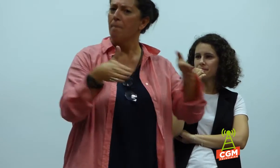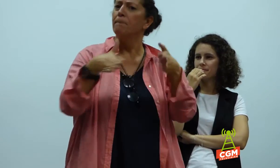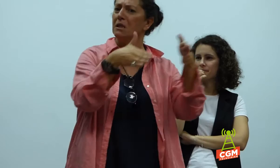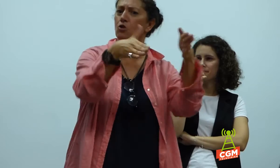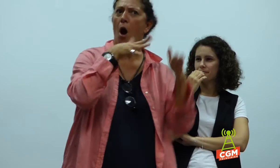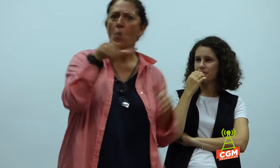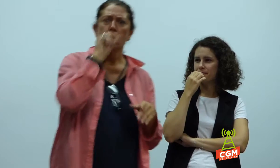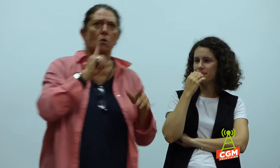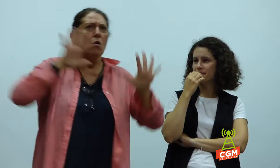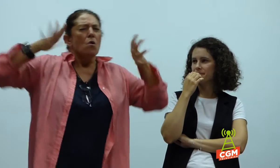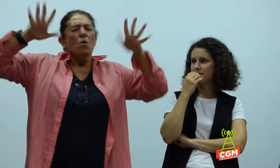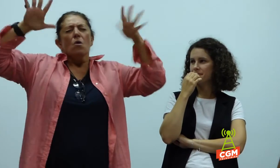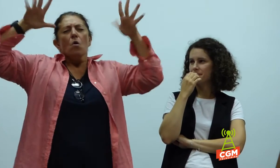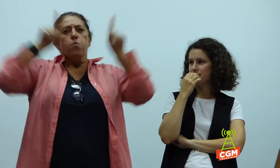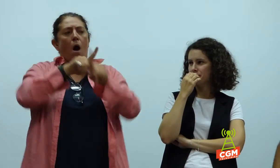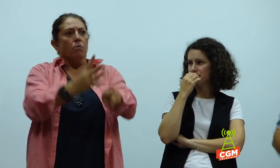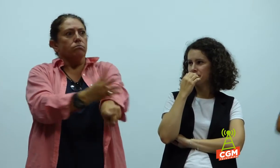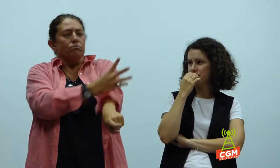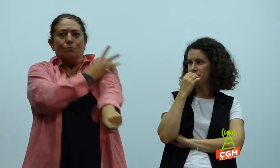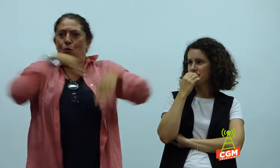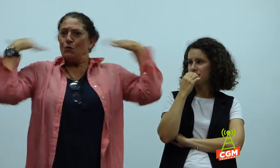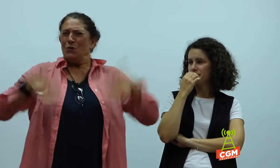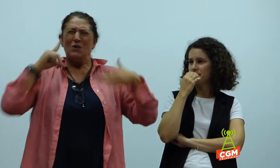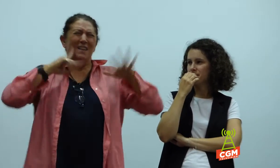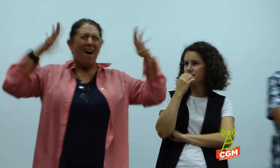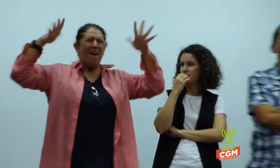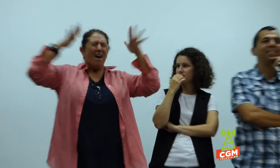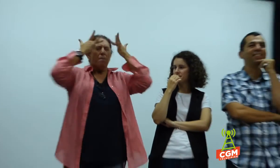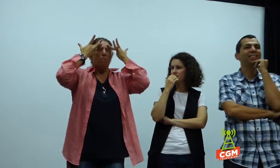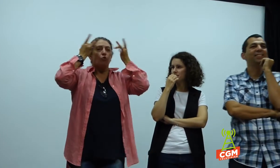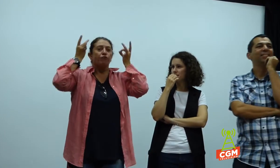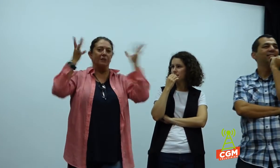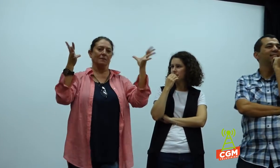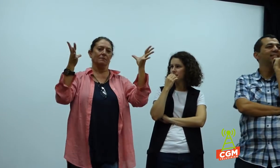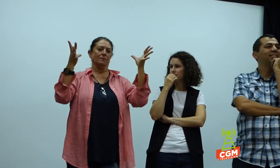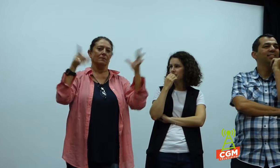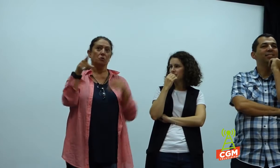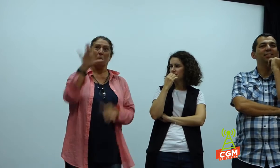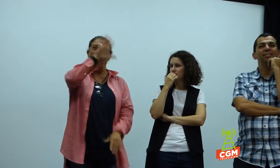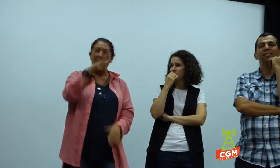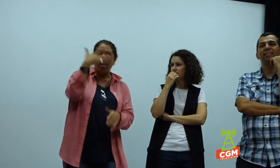es un camino muy positivo que vamos a tener que recorrer y que a las personas sordas nos ha dado mucha emoción